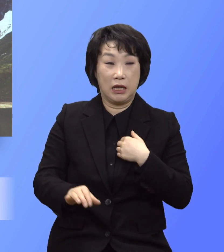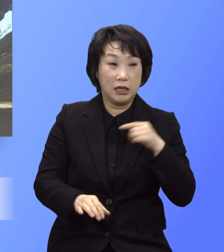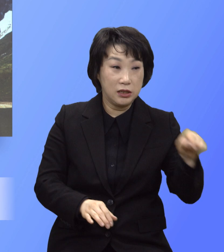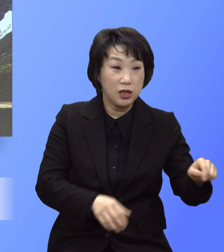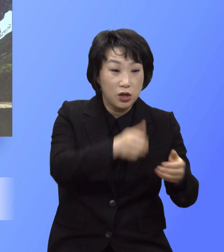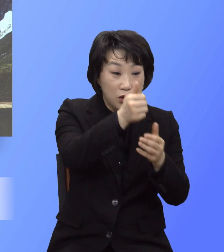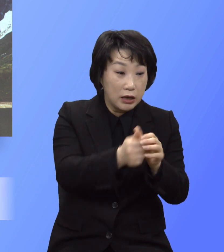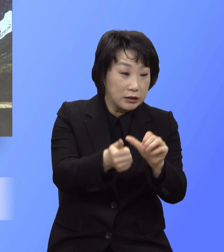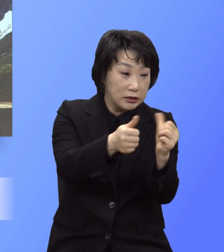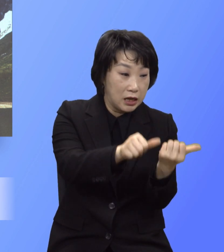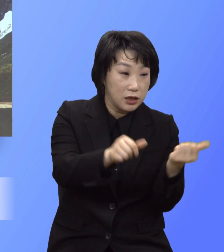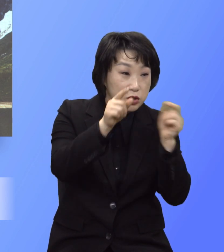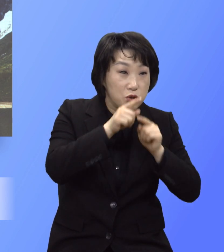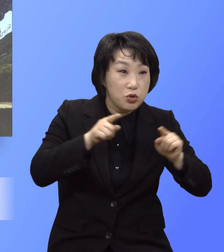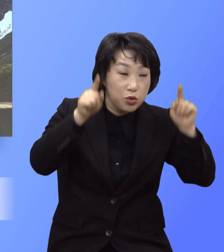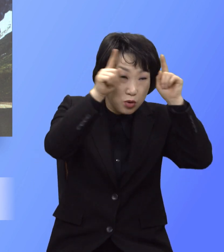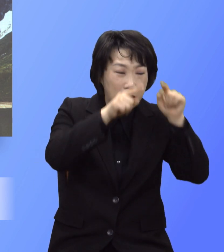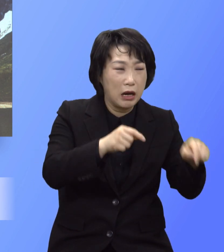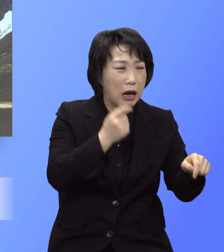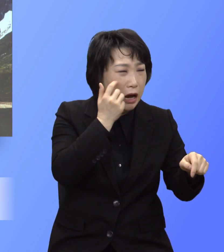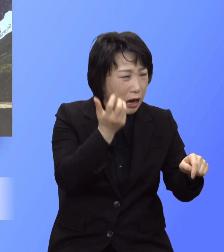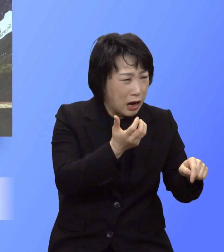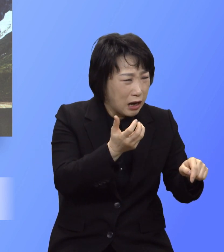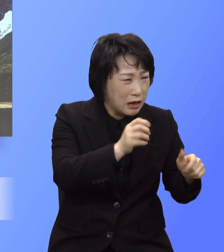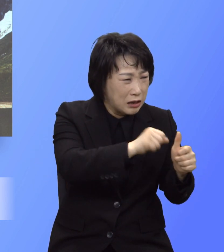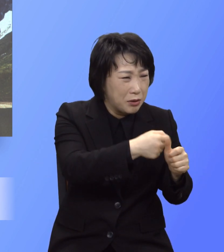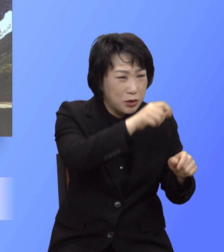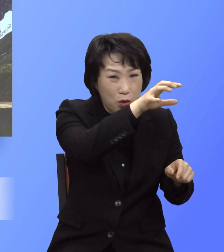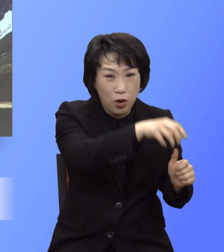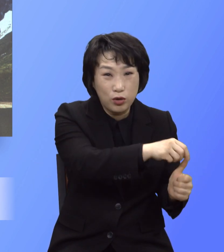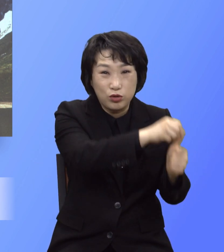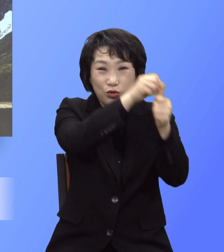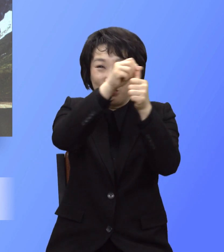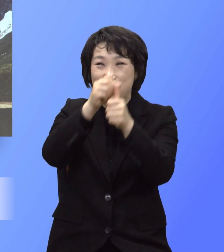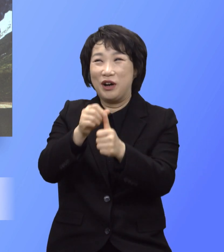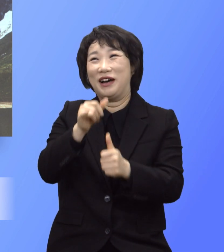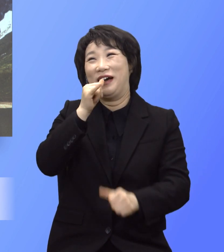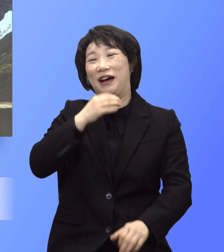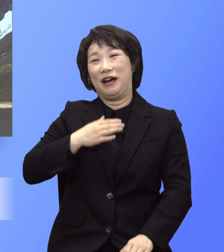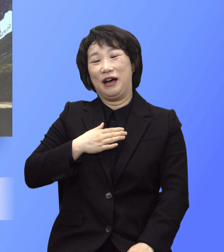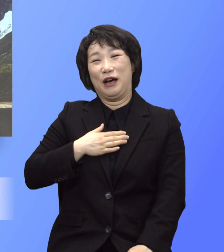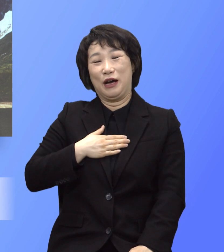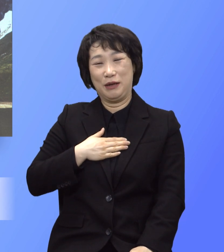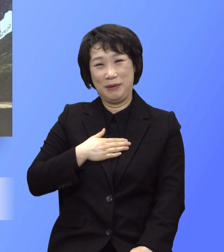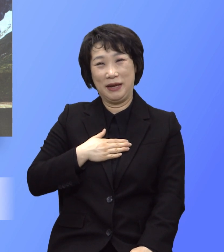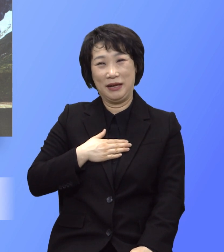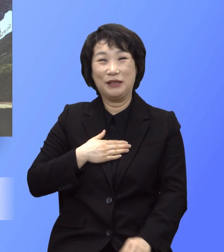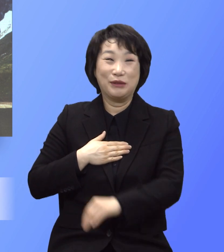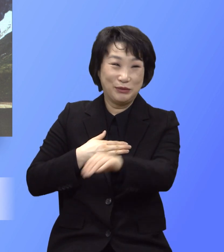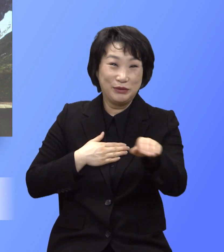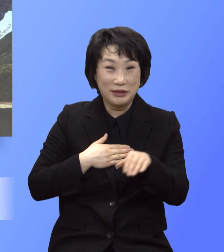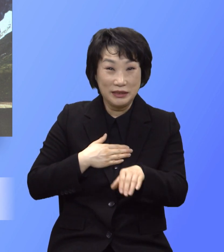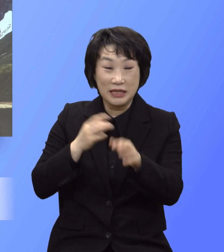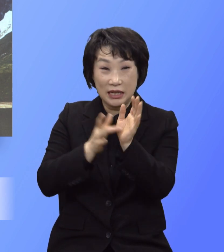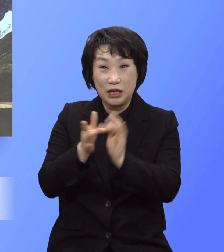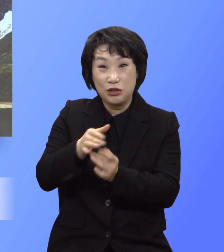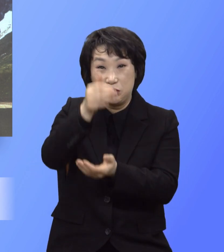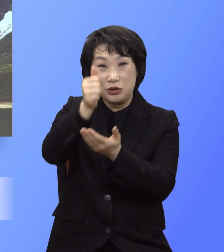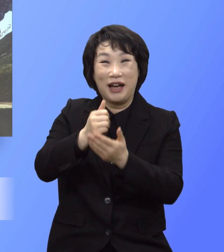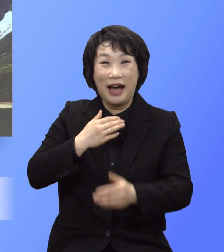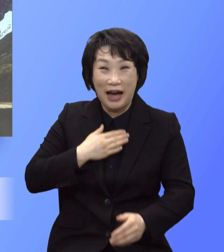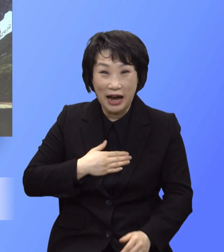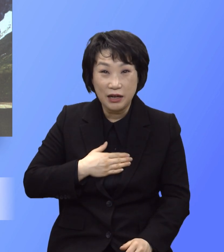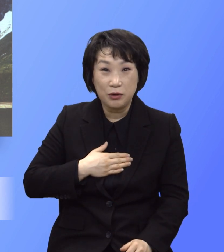죄와 사망과 지옥의 참혹한 형벌에서 구원해 주셨으니 우리는 예수 그리스도를